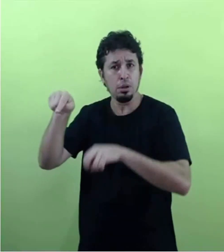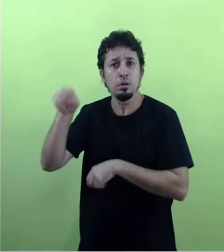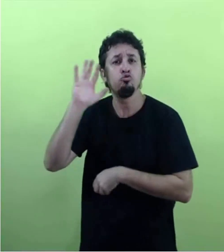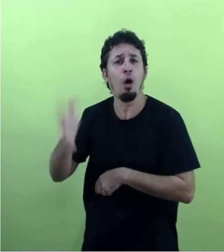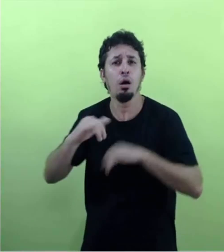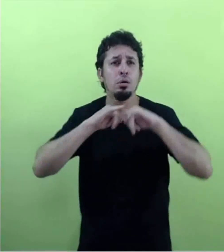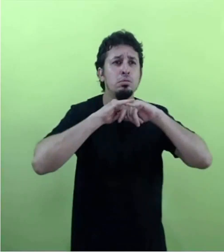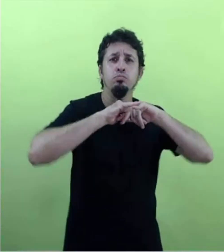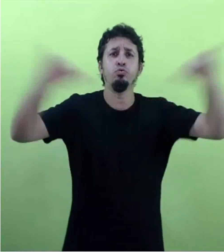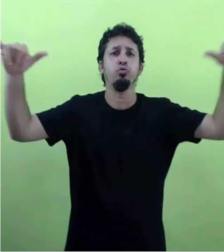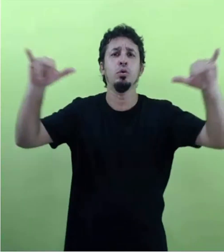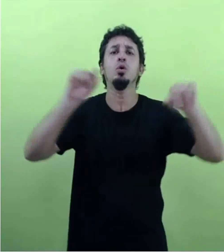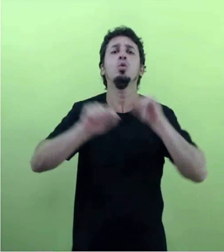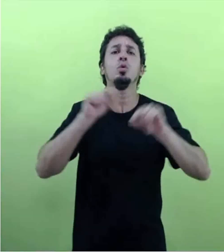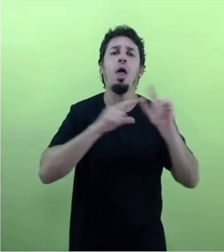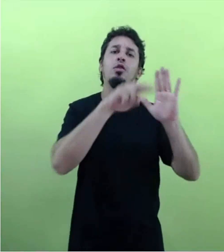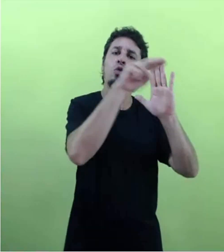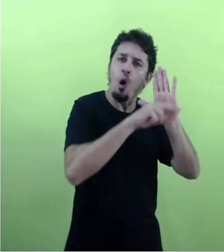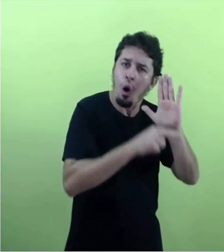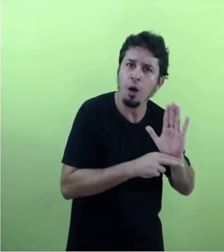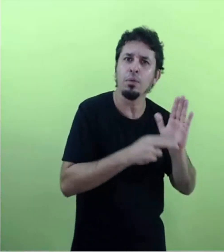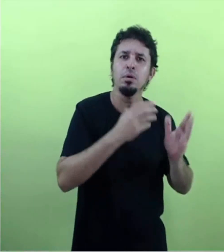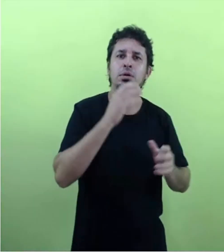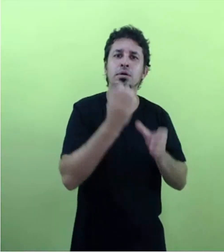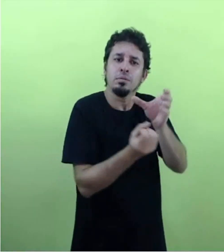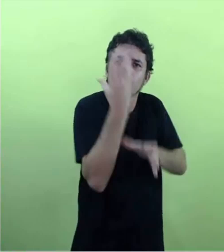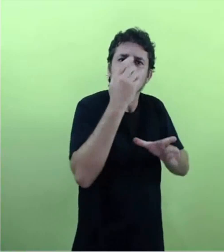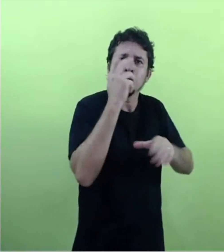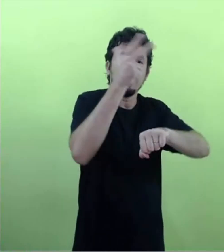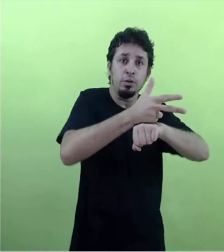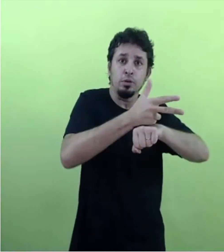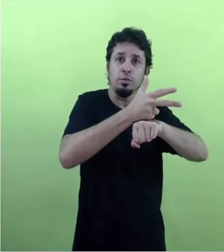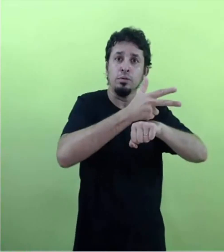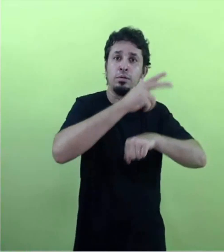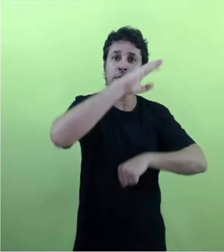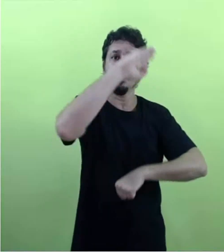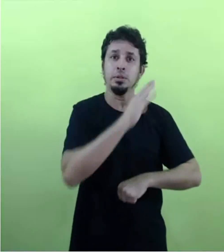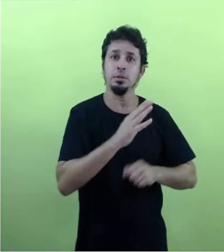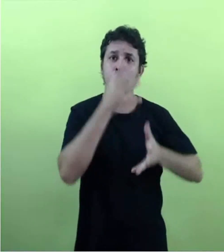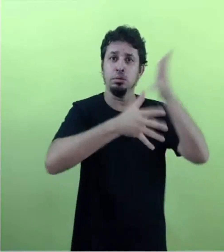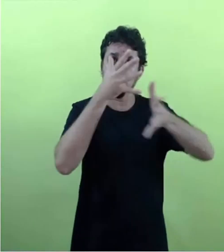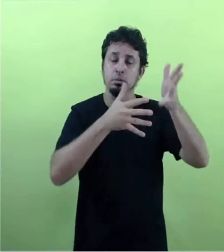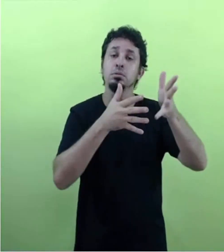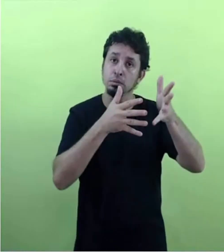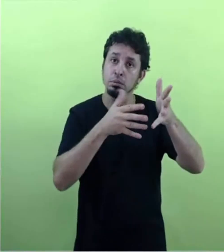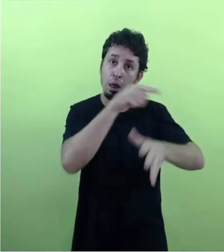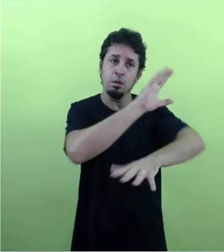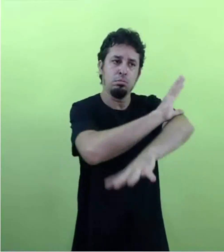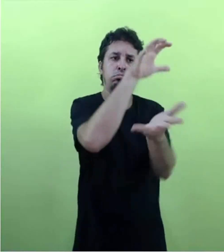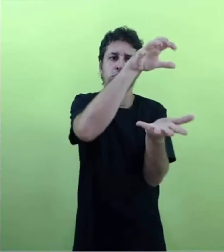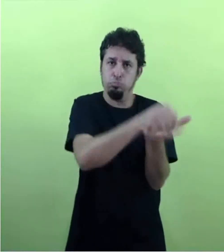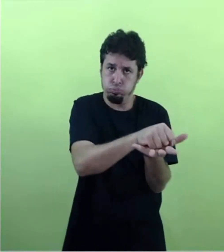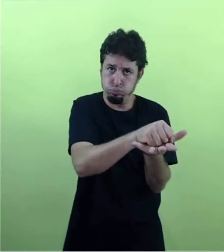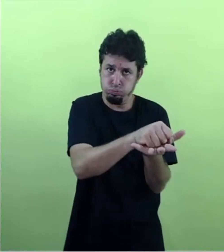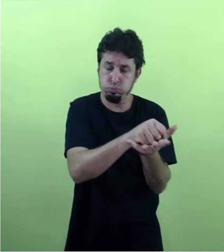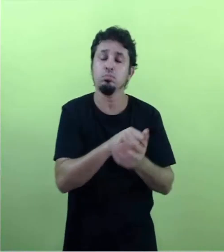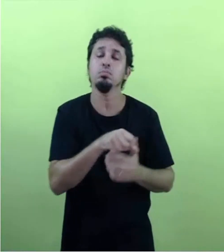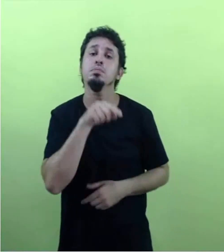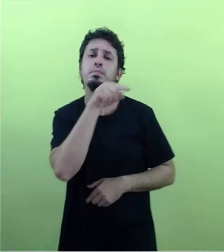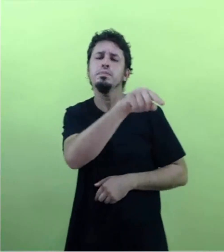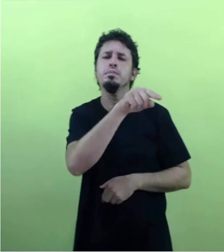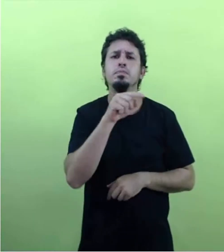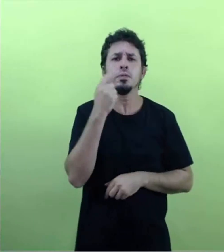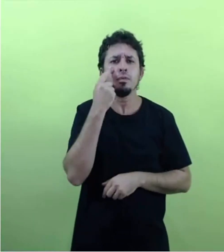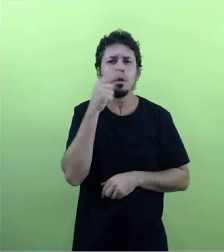divulgados como normativas para a produção de vídeo artigos na Revista Brasileira de Vídeo Registros em Libras, no